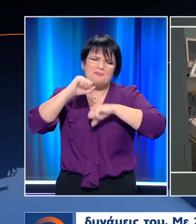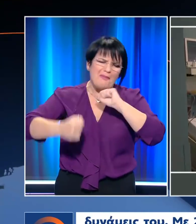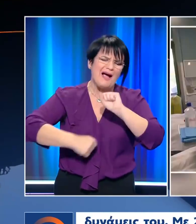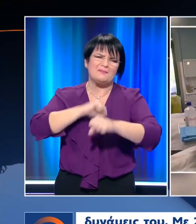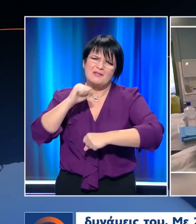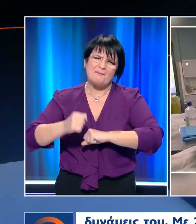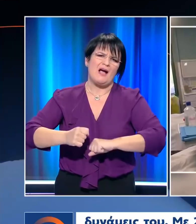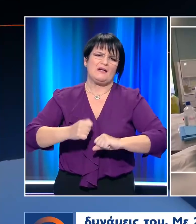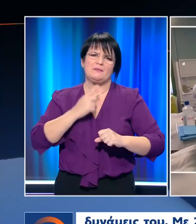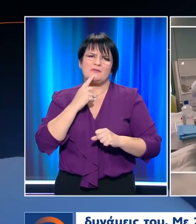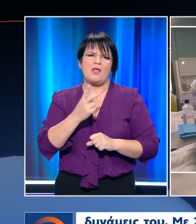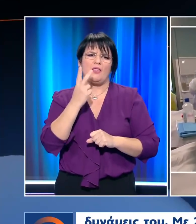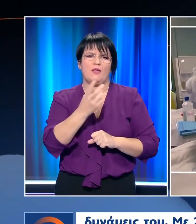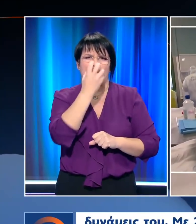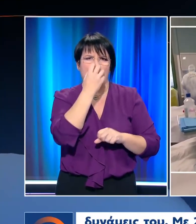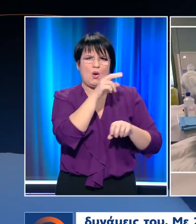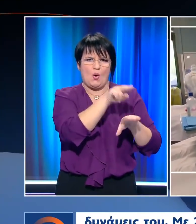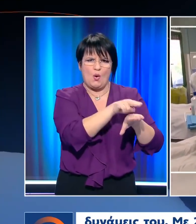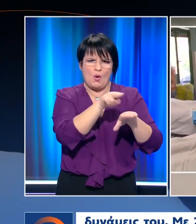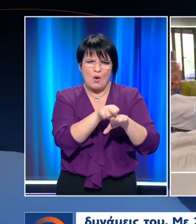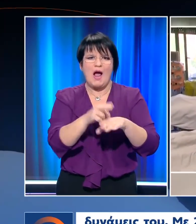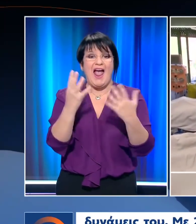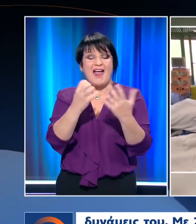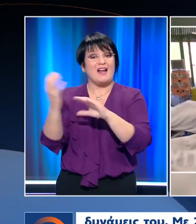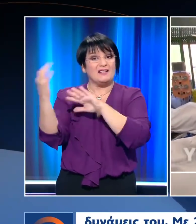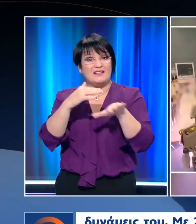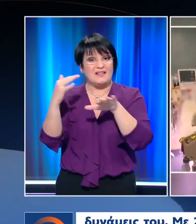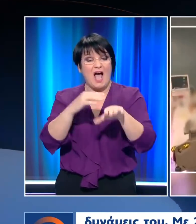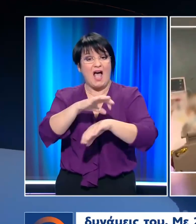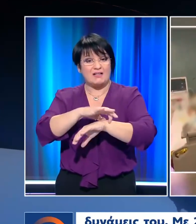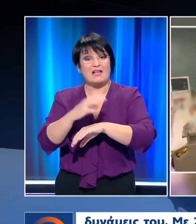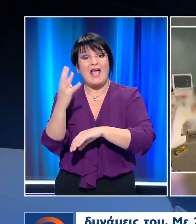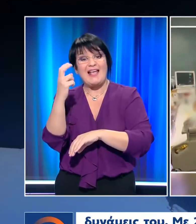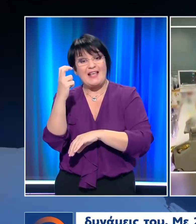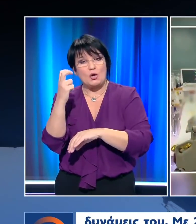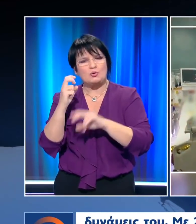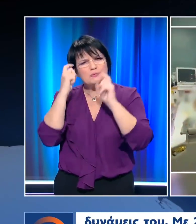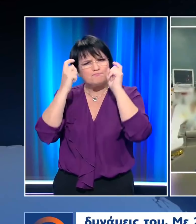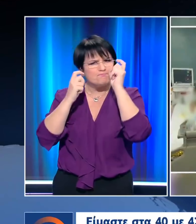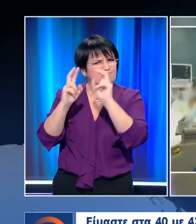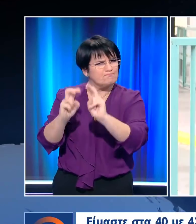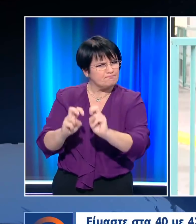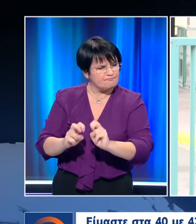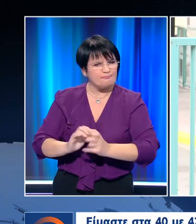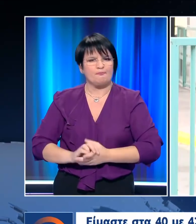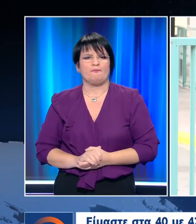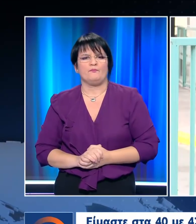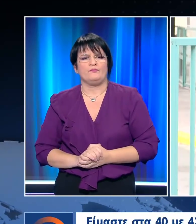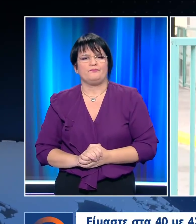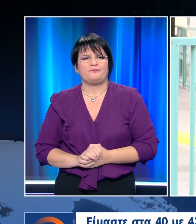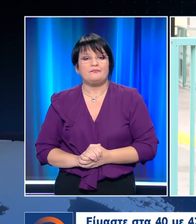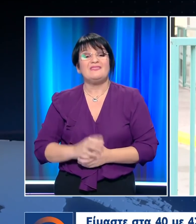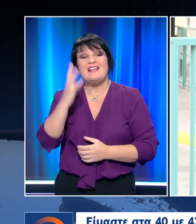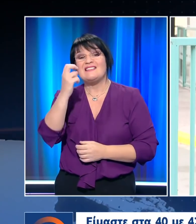τις δυνάμεις του, με 2 διασωληνώσεις, 90 εισαγωγές ασθενών και άλλα 20 περιστατικά να είναι υπό διερεύνηση. Είμαστε στα